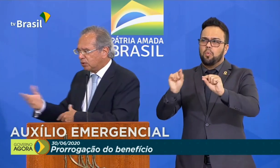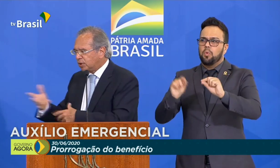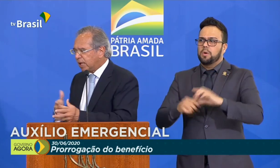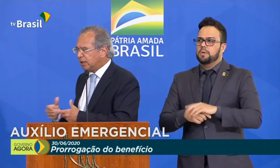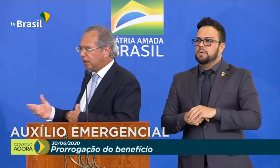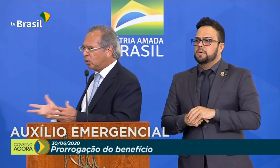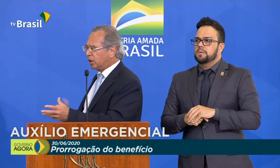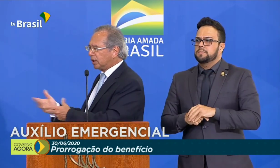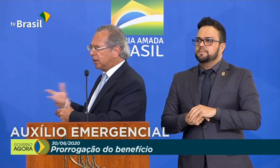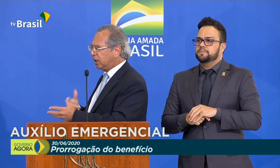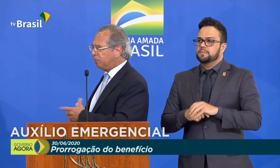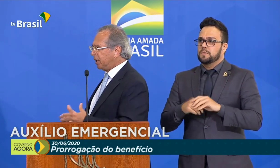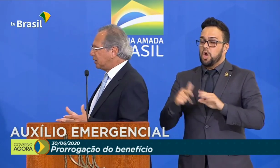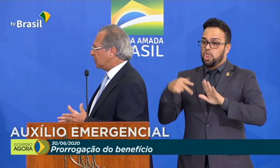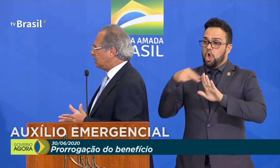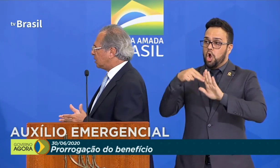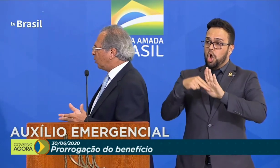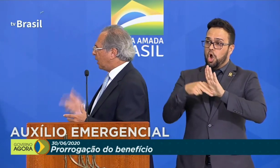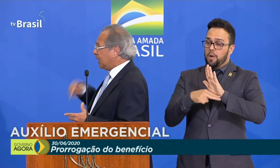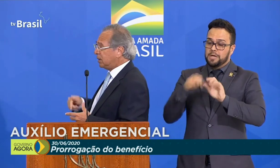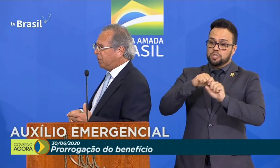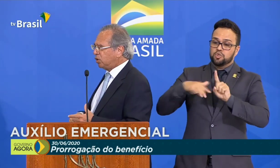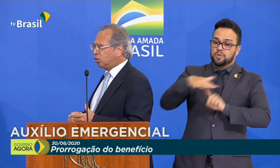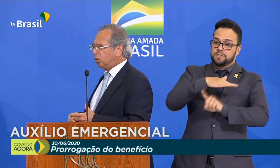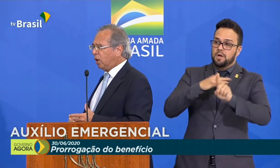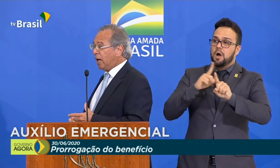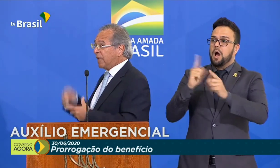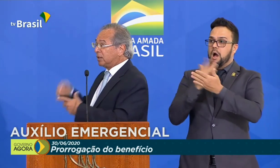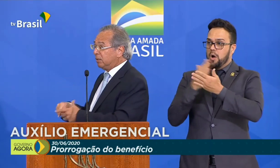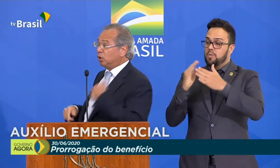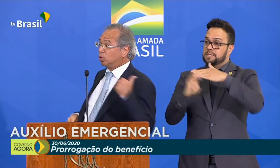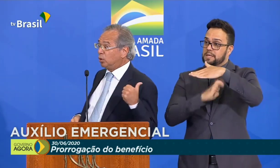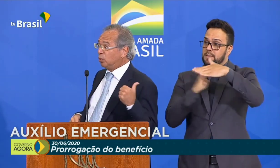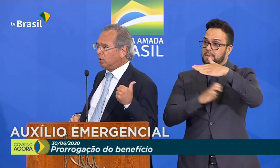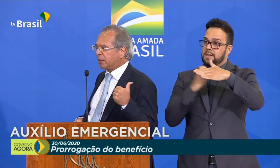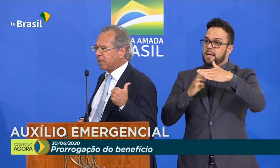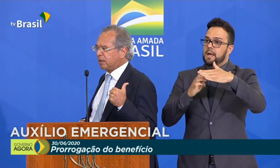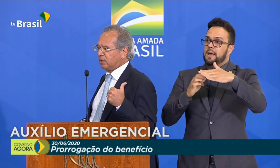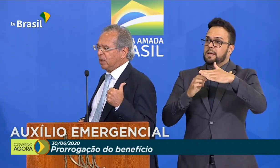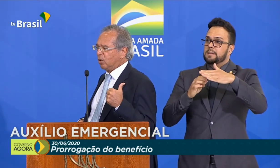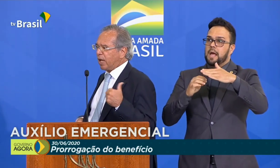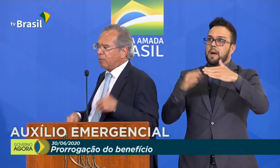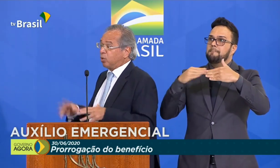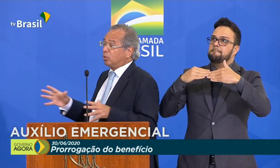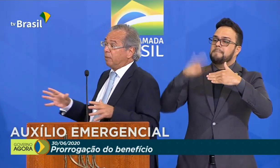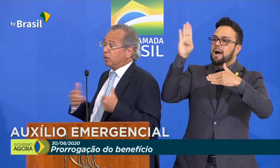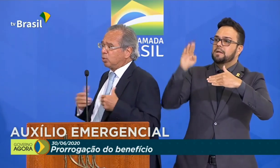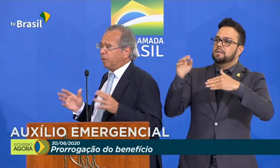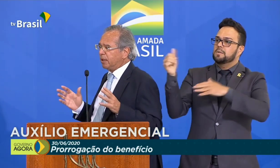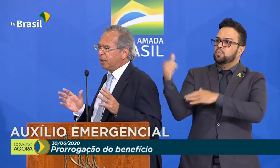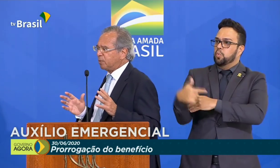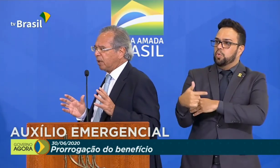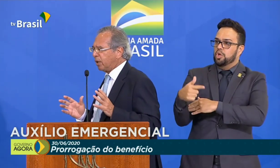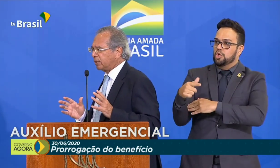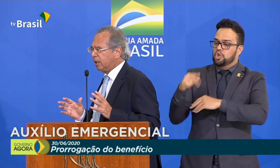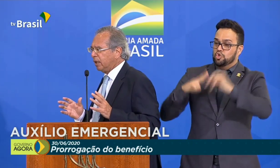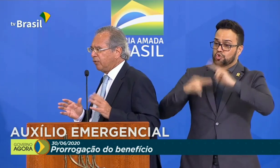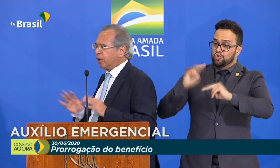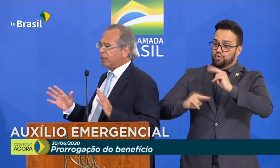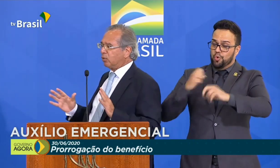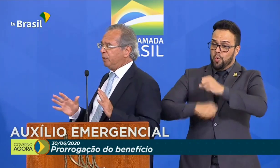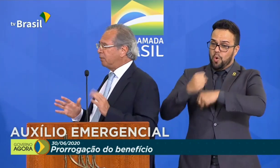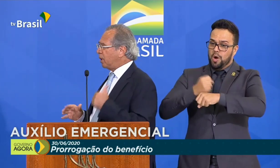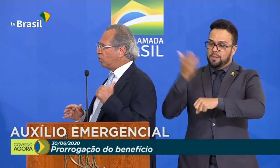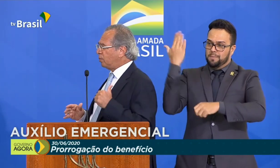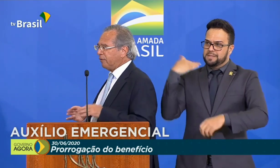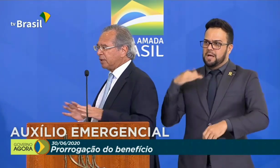as notas fiscais eletrônicas entre empresas estão, esse mês de junho, acima de junho do ano passado, o que é absolutamente surpreendente para nós. Eu